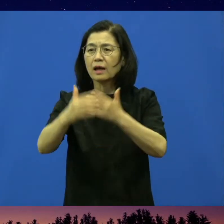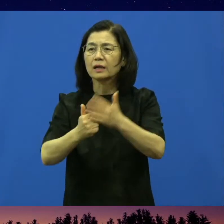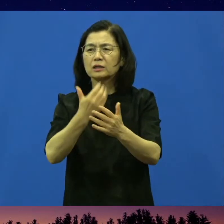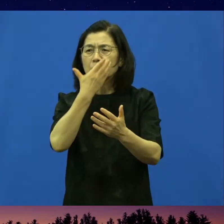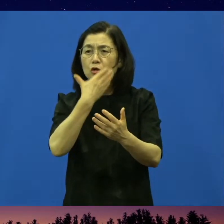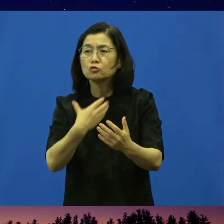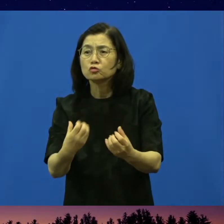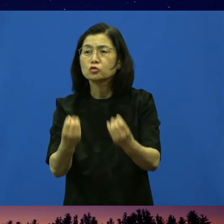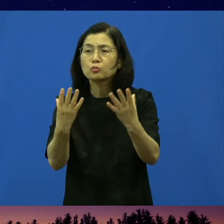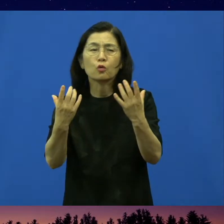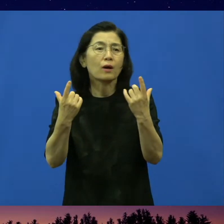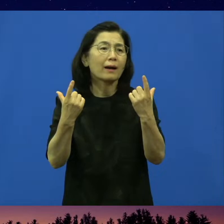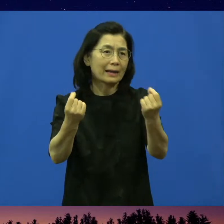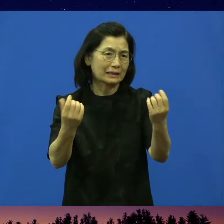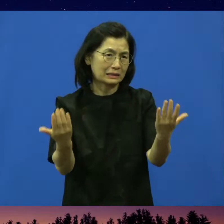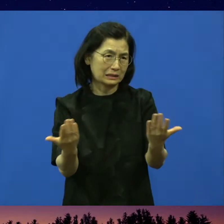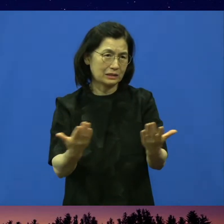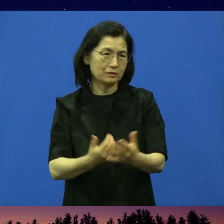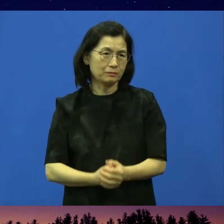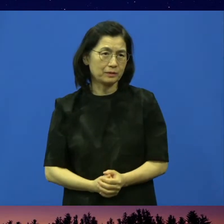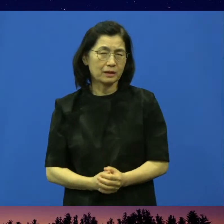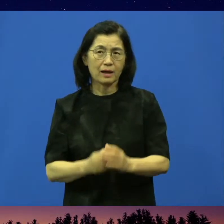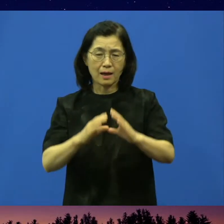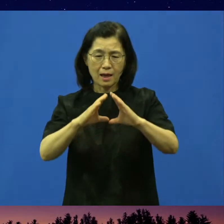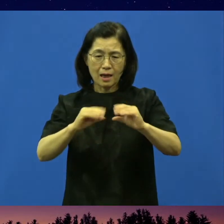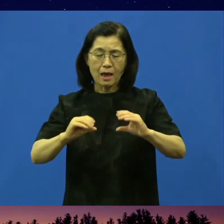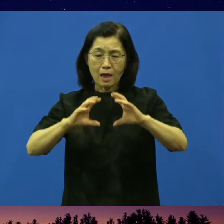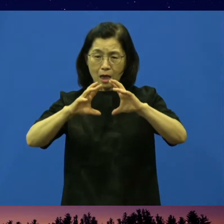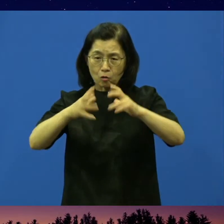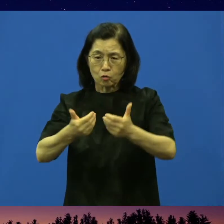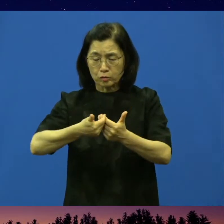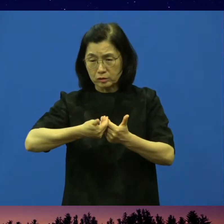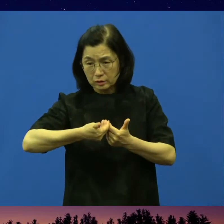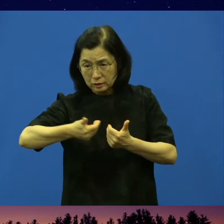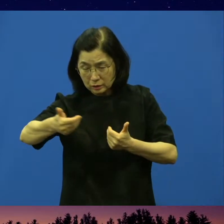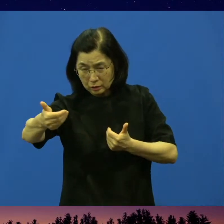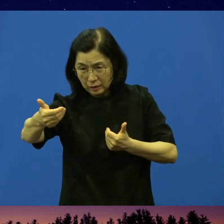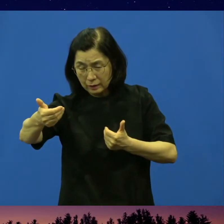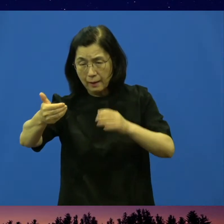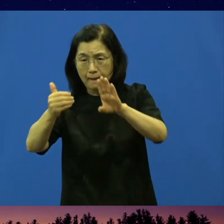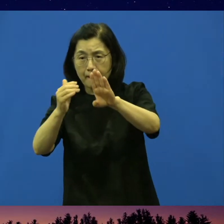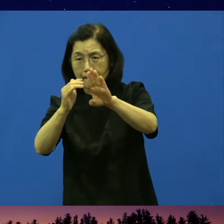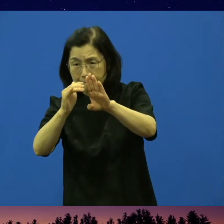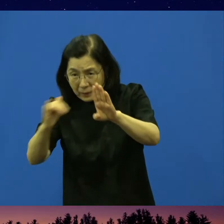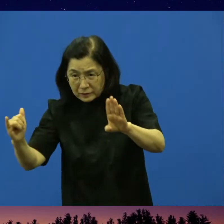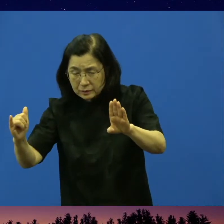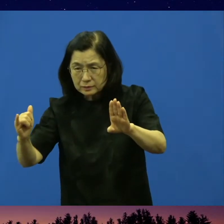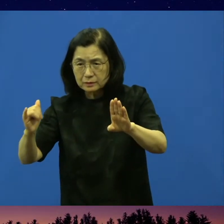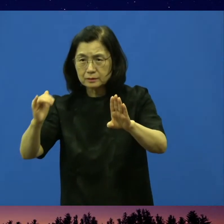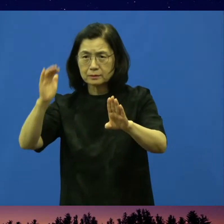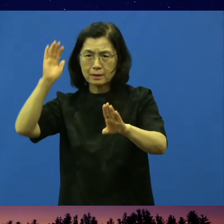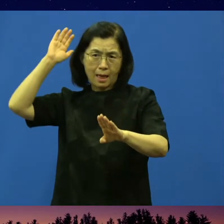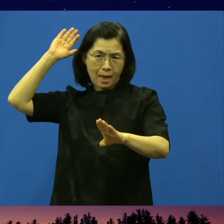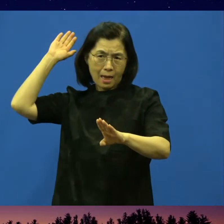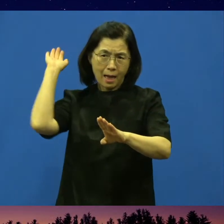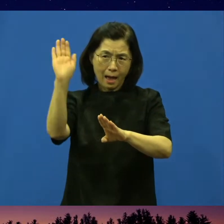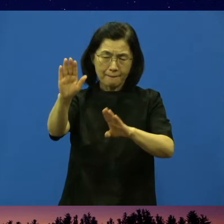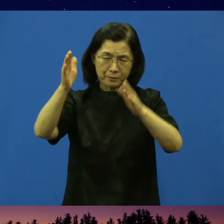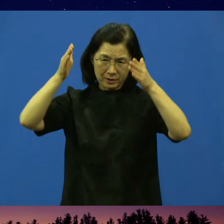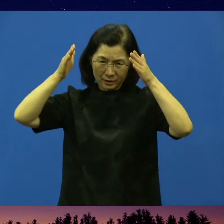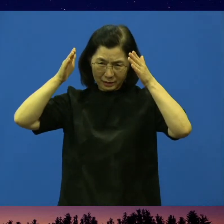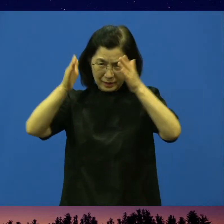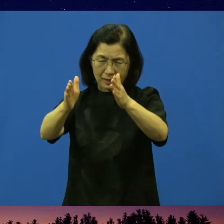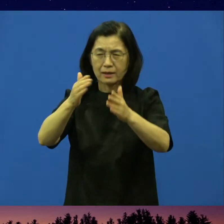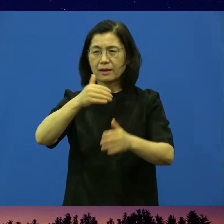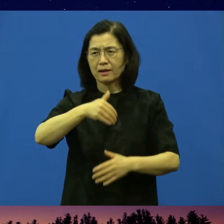자, 그렇다면 애굽을 떠난 이스라엘 백성들은 앞을 보고 가야 되는 거잖아요. 그것이 어디예요? 가나안이라는 말이에요. 디렉션이